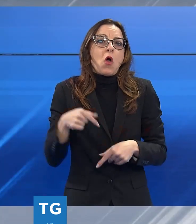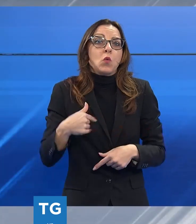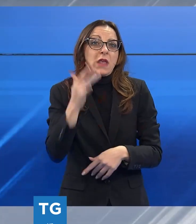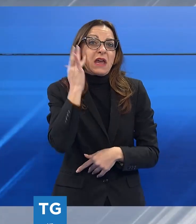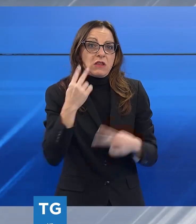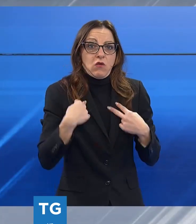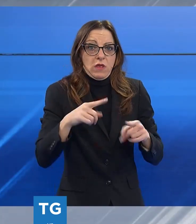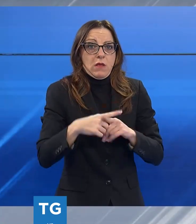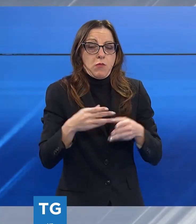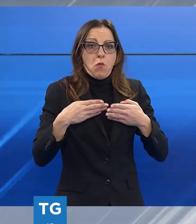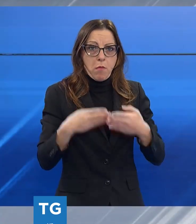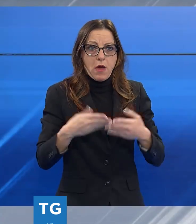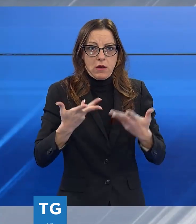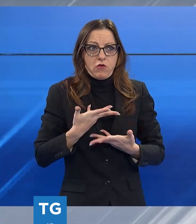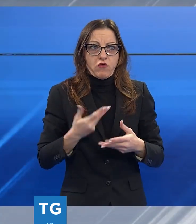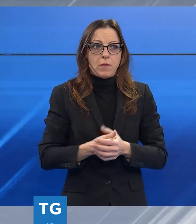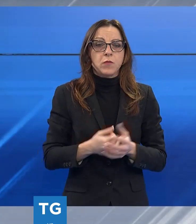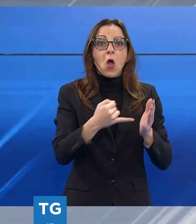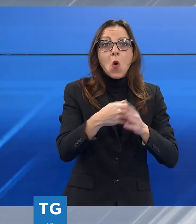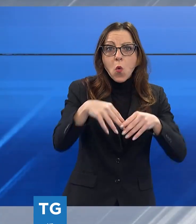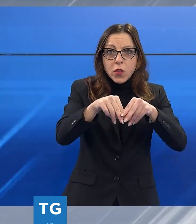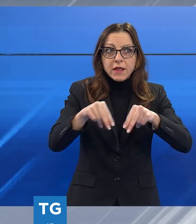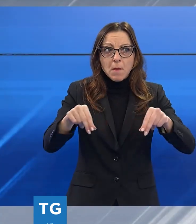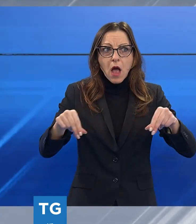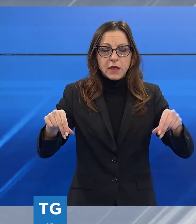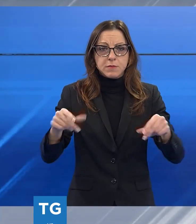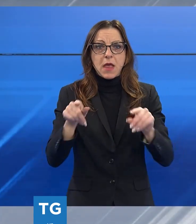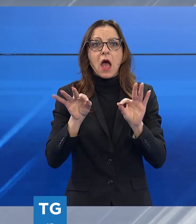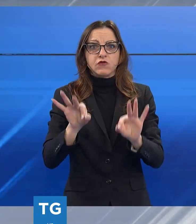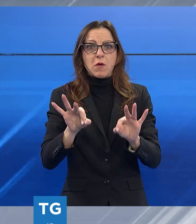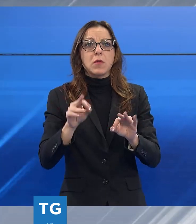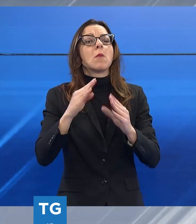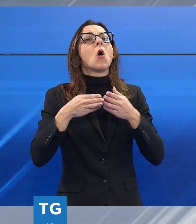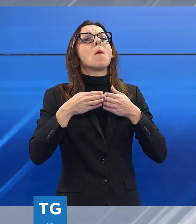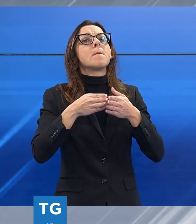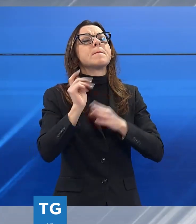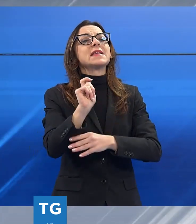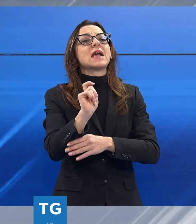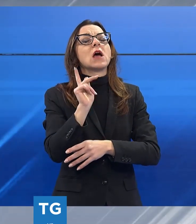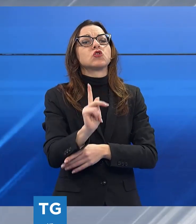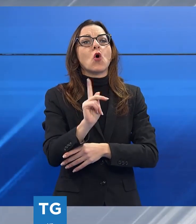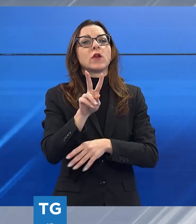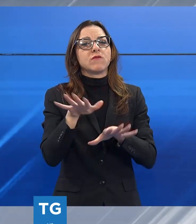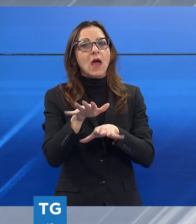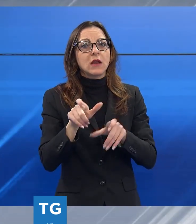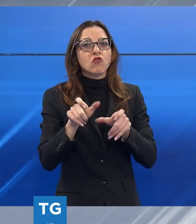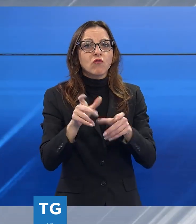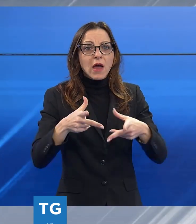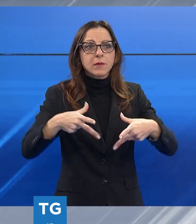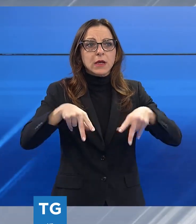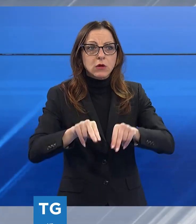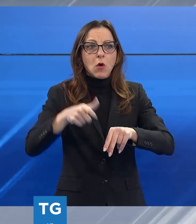barca. È l'ultima spiaggia che resta ai pescatori di Viareggio, dopo essersi ritrovati ancora una volta fermi in banchina a causa